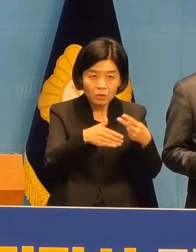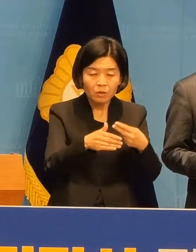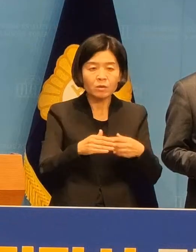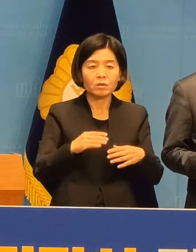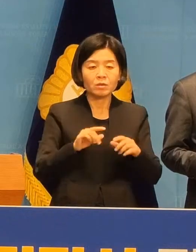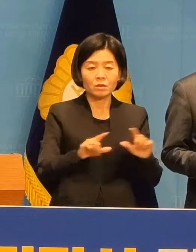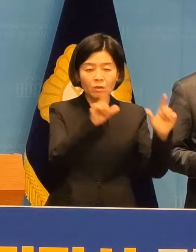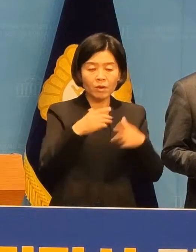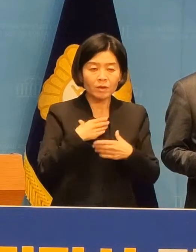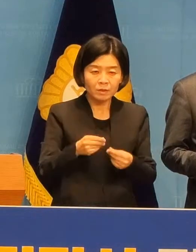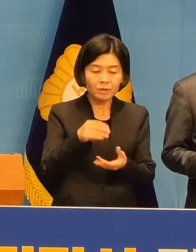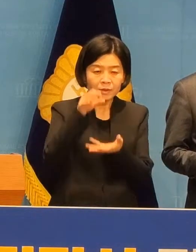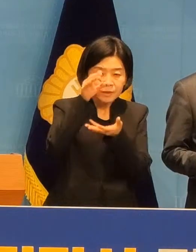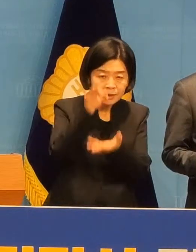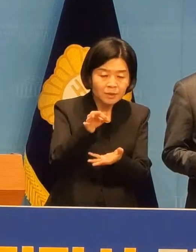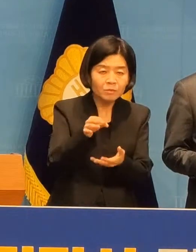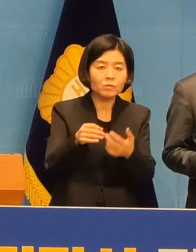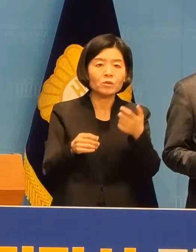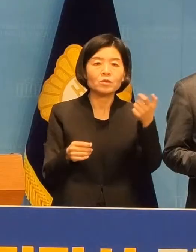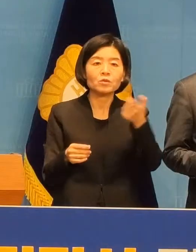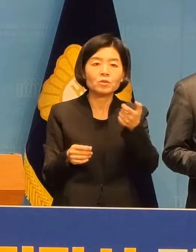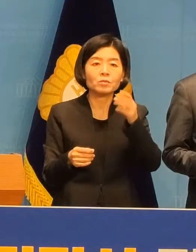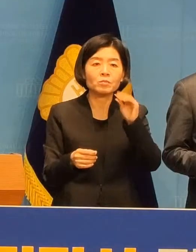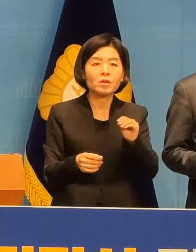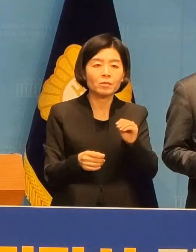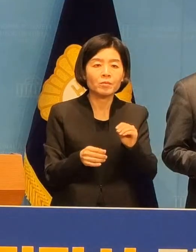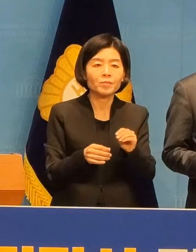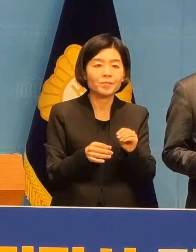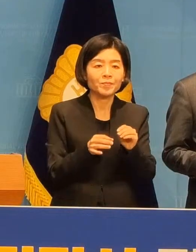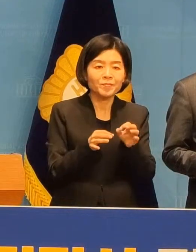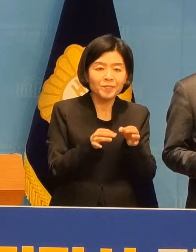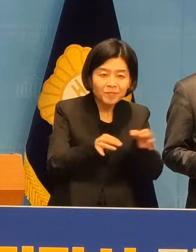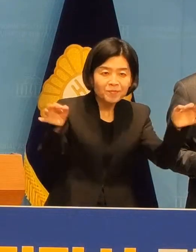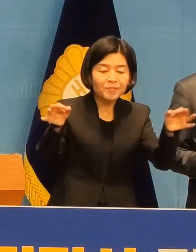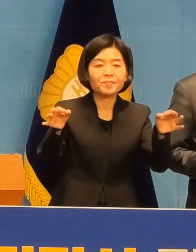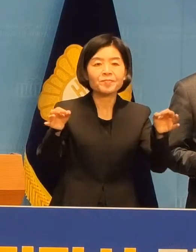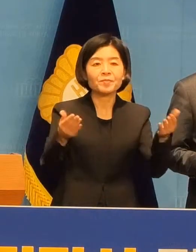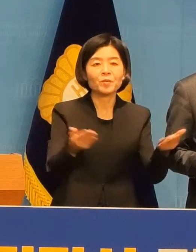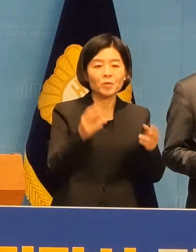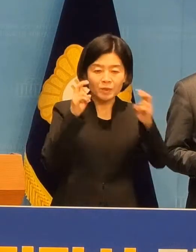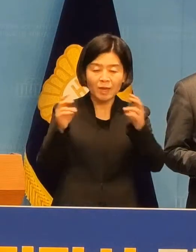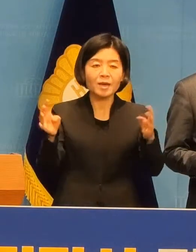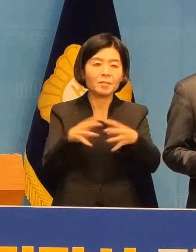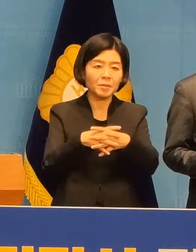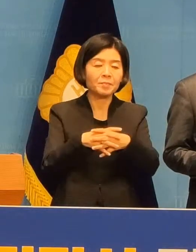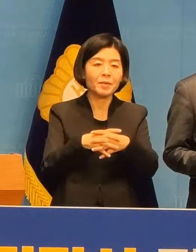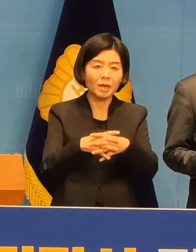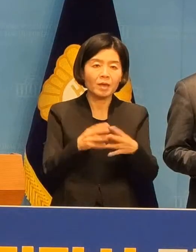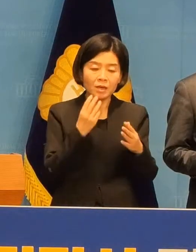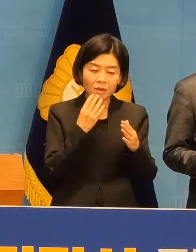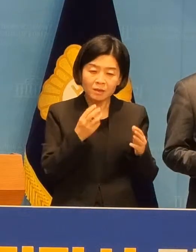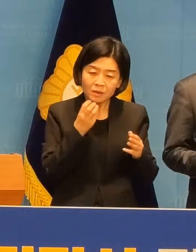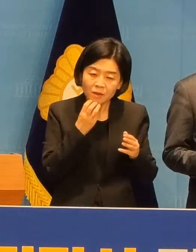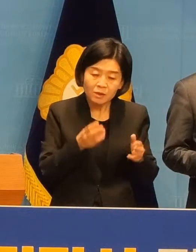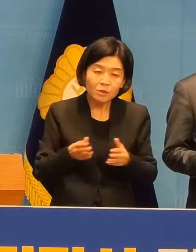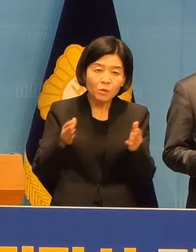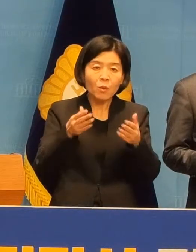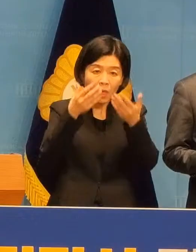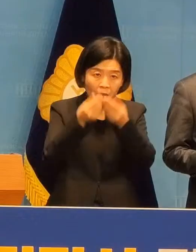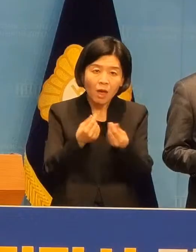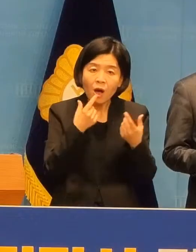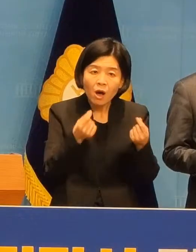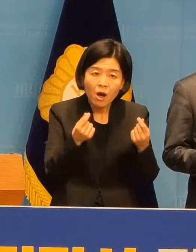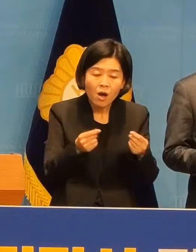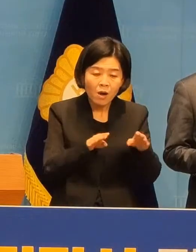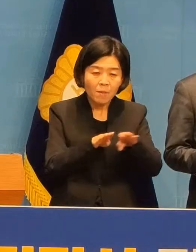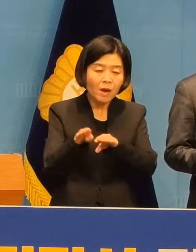생활안정기금 60만 원을 지급하기로 노사 간에 합의했습니다. 경기도의 사례를 적용해 방학 중 보수